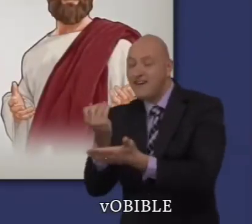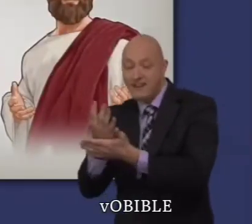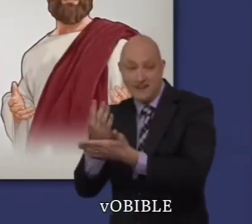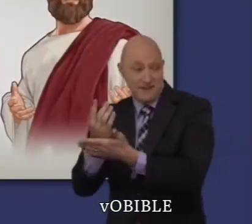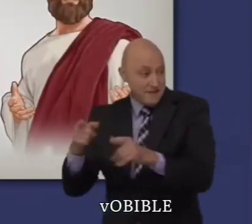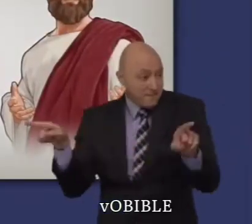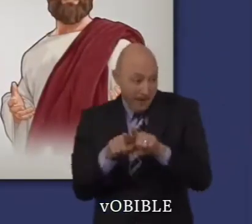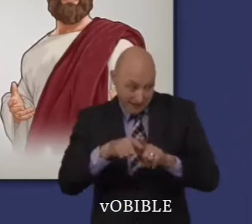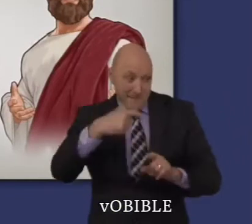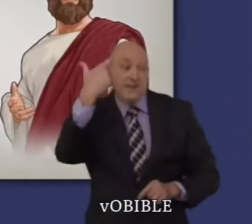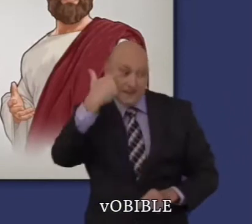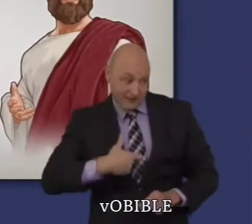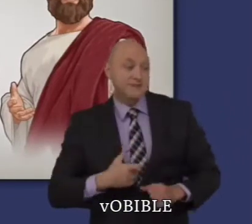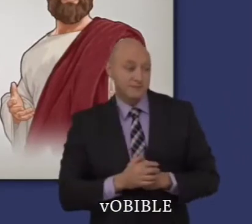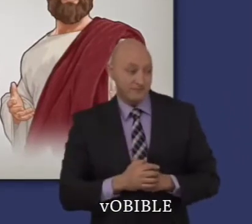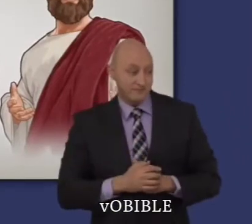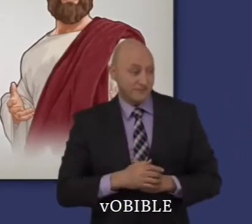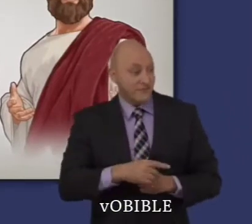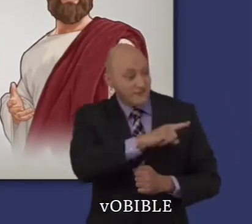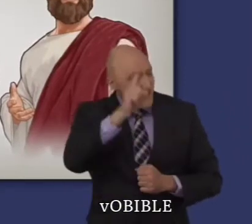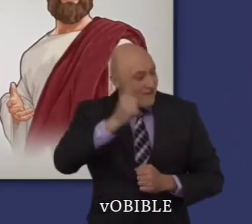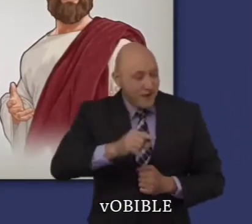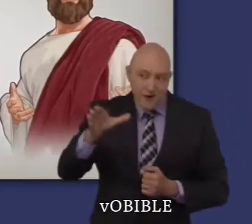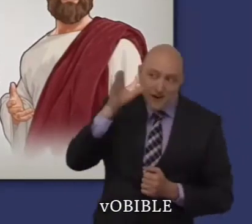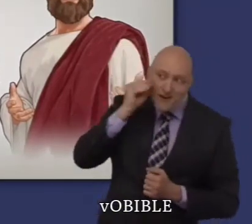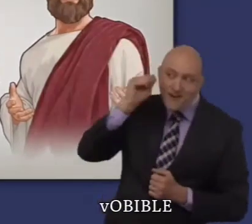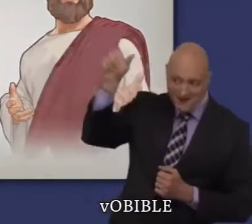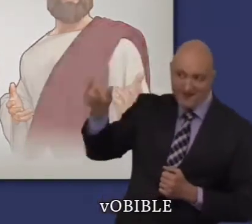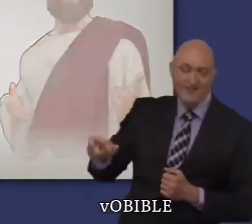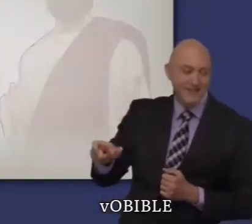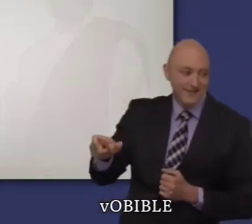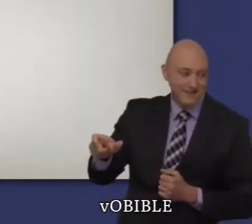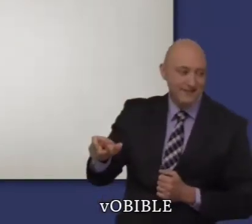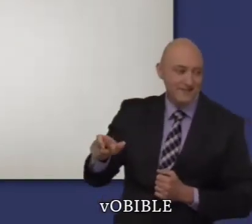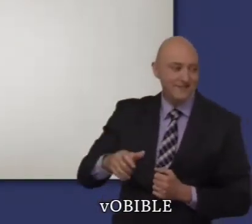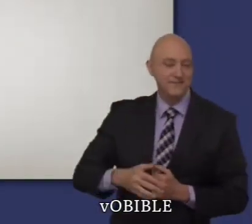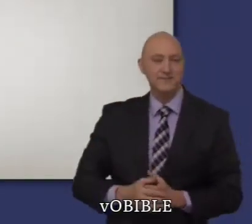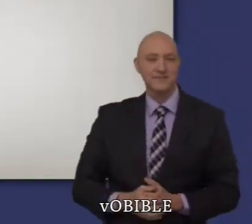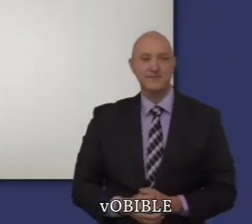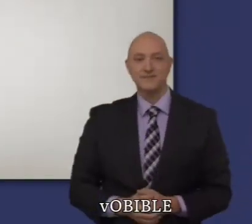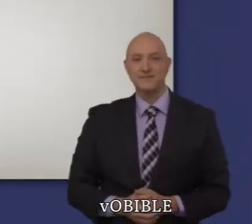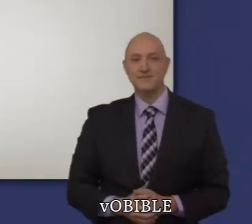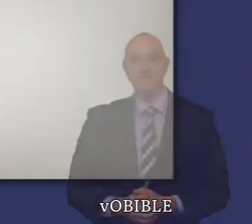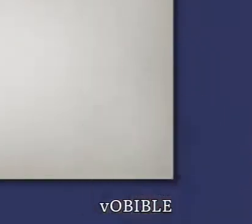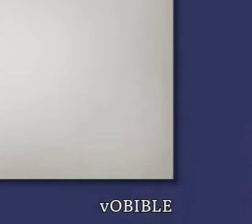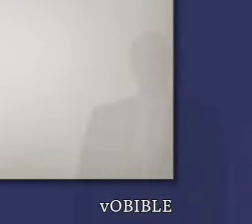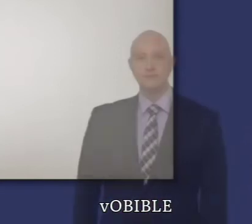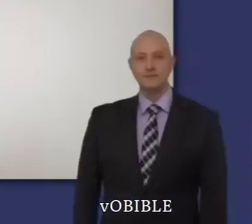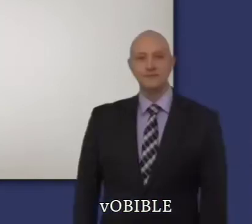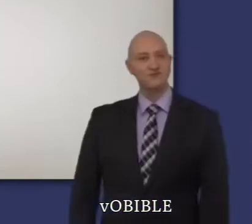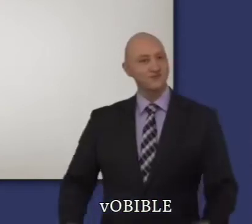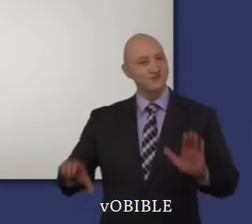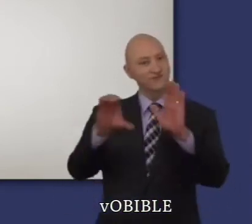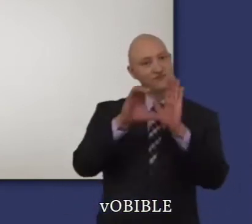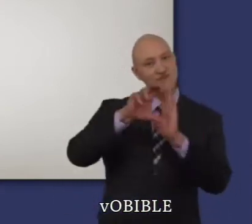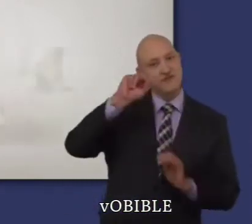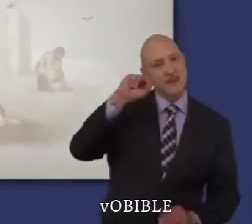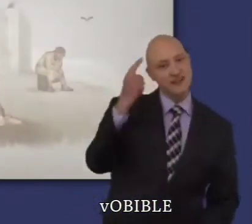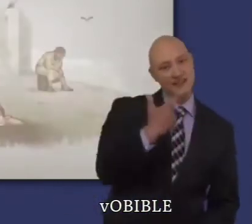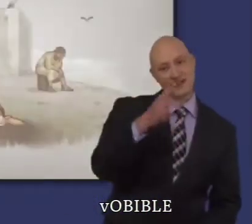Le chapitre 18 contient une prophétie annonçant la venue d'un grand prophète. Moïse dit « Jéhovah ton